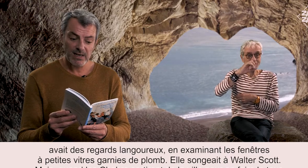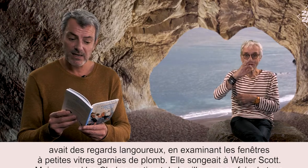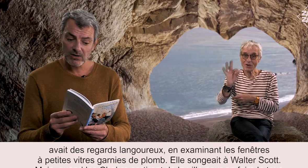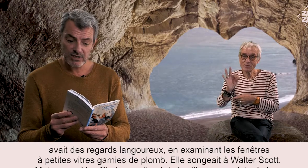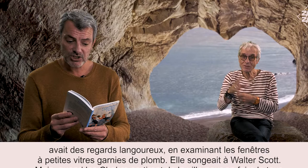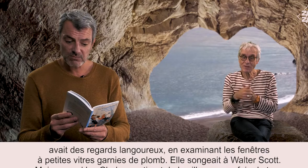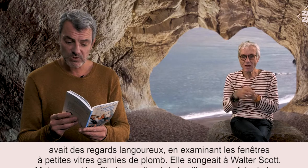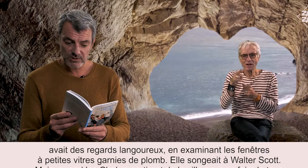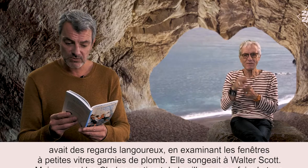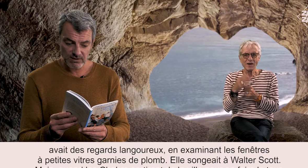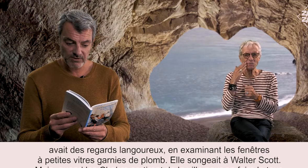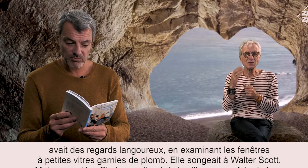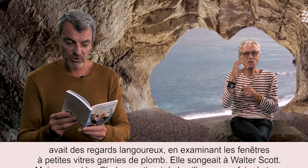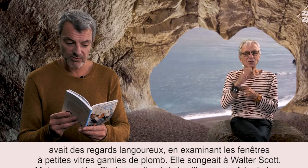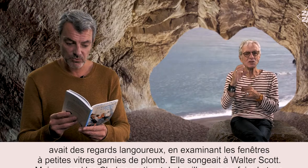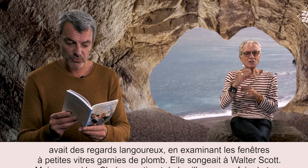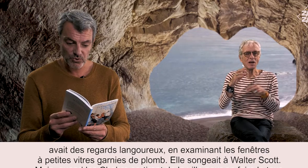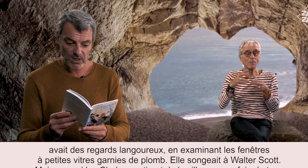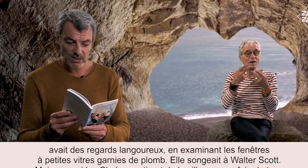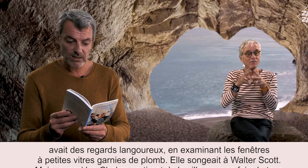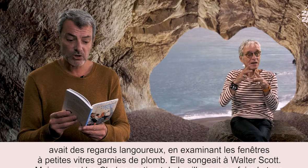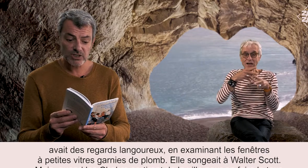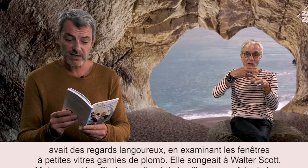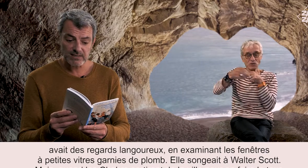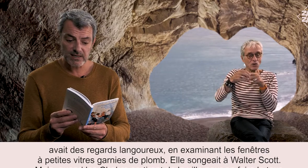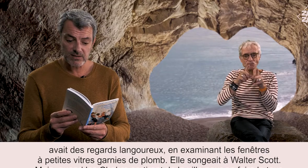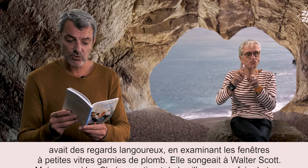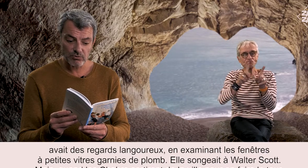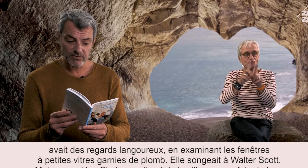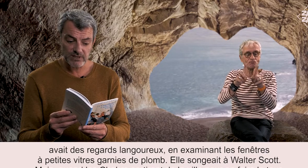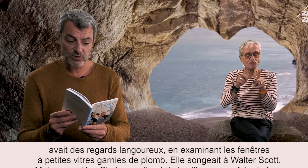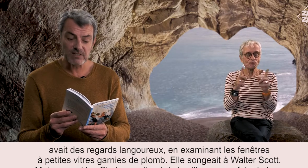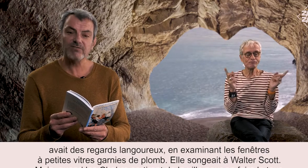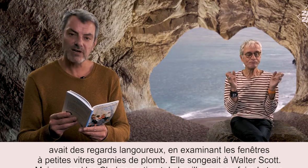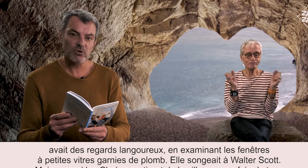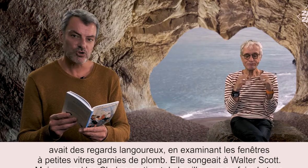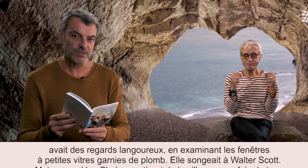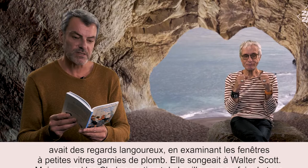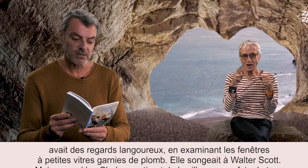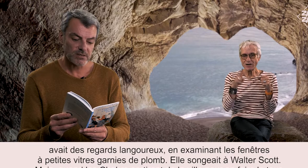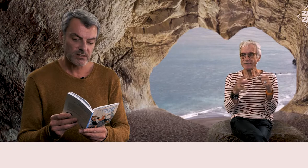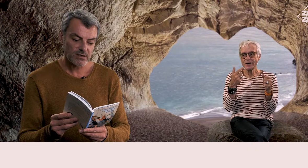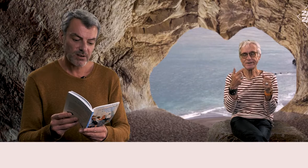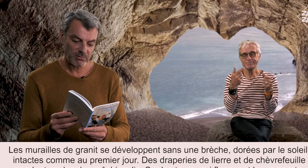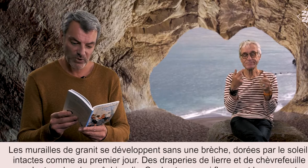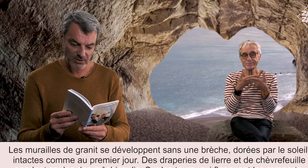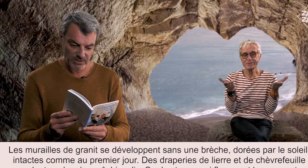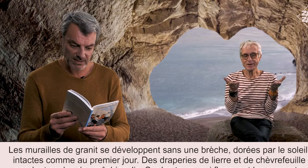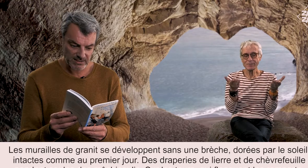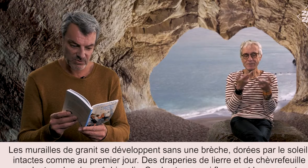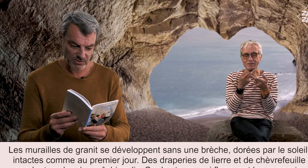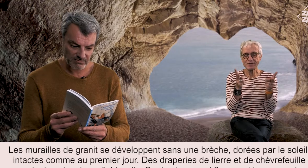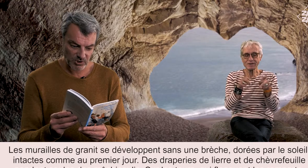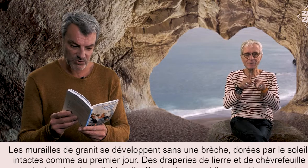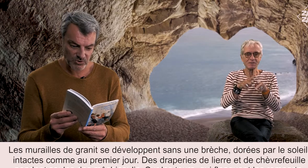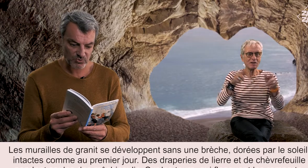Mais quand les chabres sortirent de la ville pour en faire le tour, ils hochèrent la tête et durent convenir que c'était vraiment gentil. Les murailles de